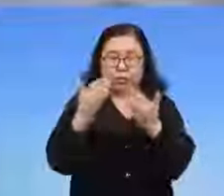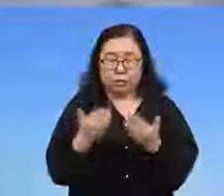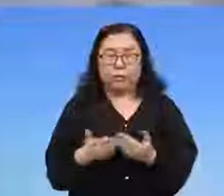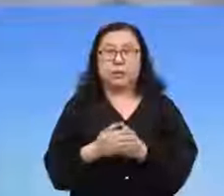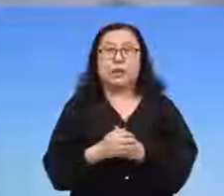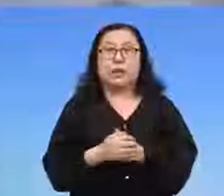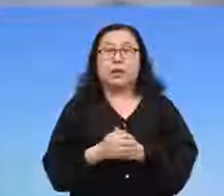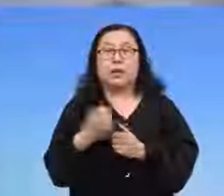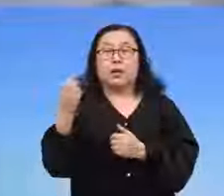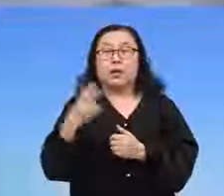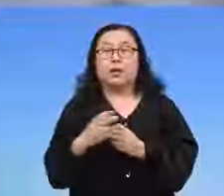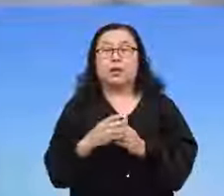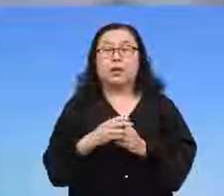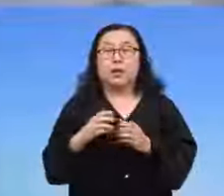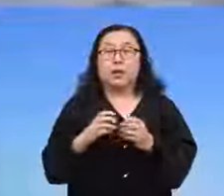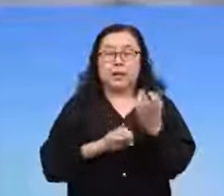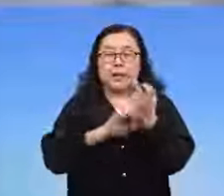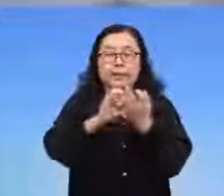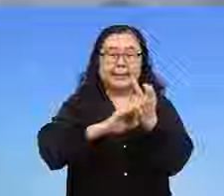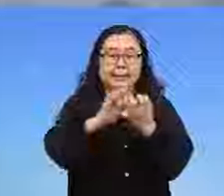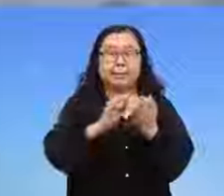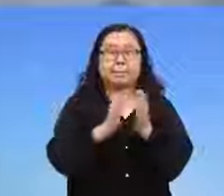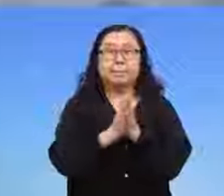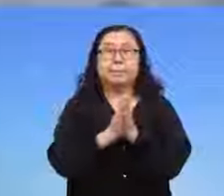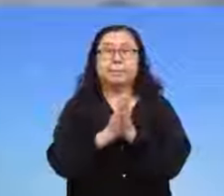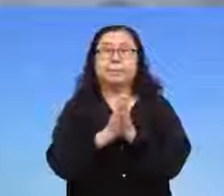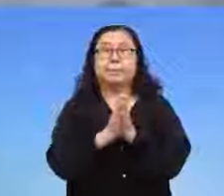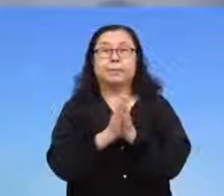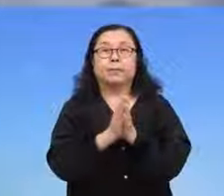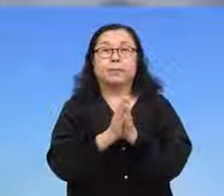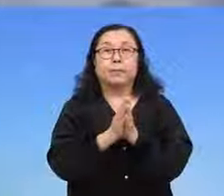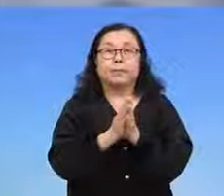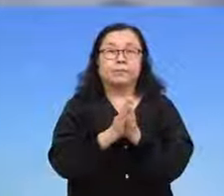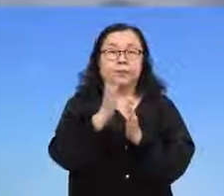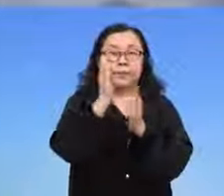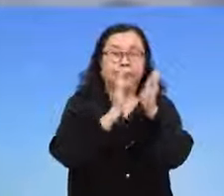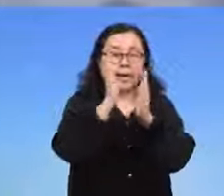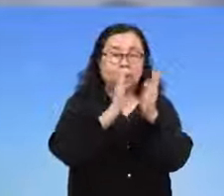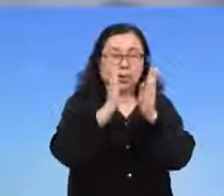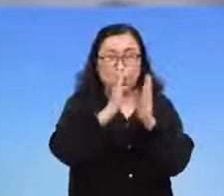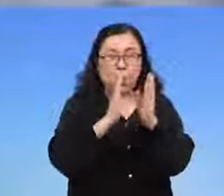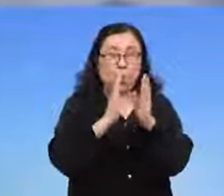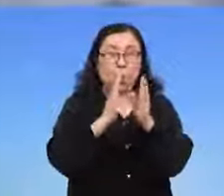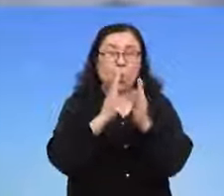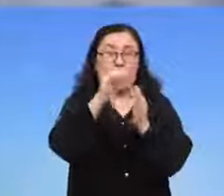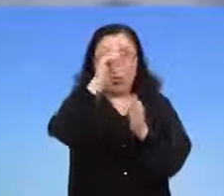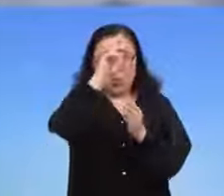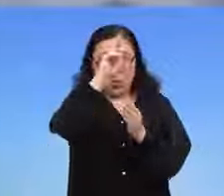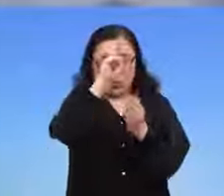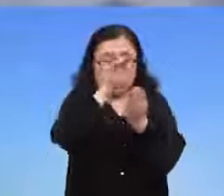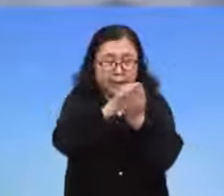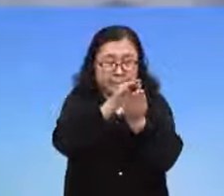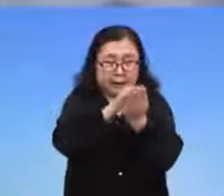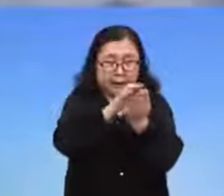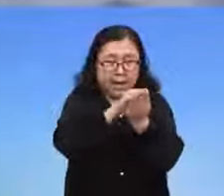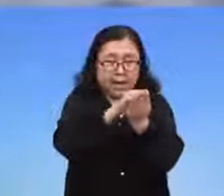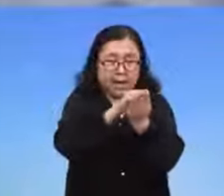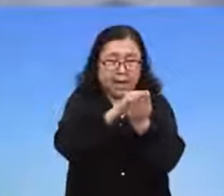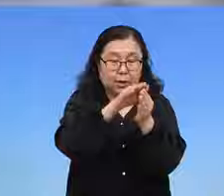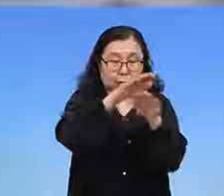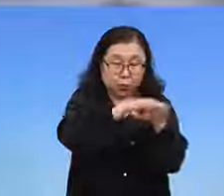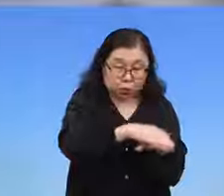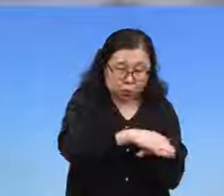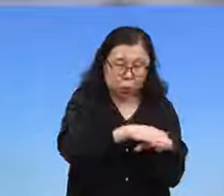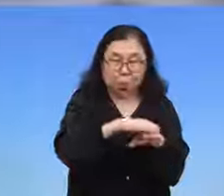조촐했습니다. 그리고는 이제 이 아침 이 채소 도시락을 놓고는 이제 옆방에 커피